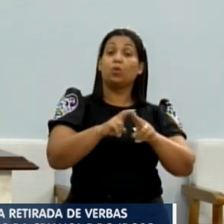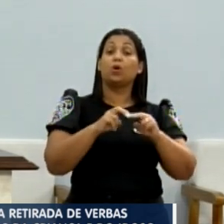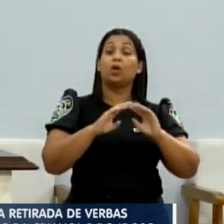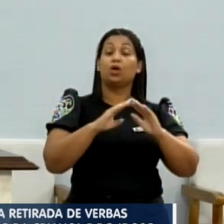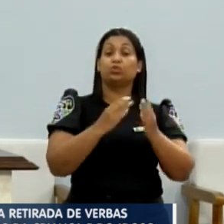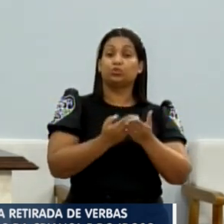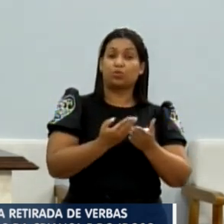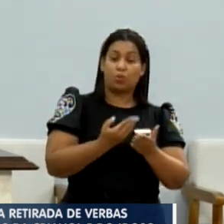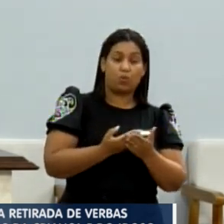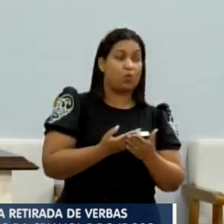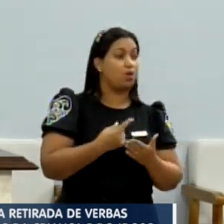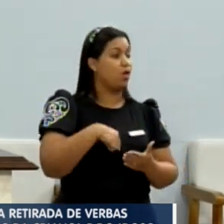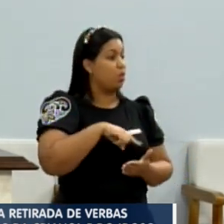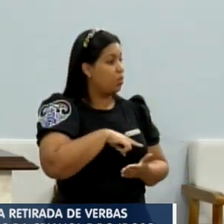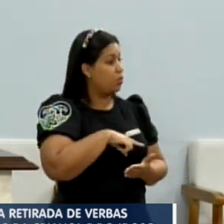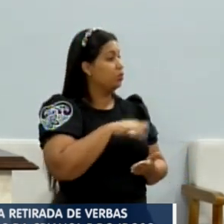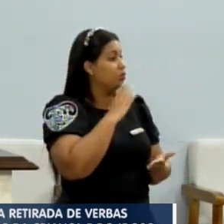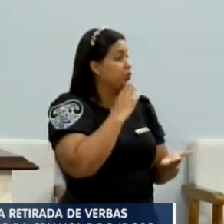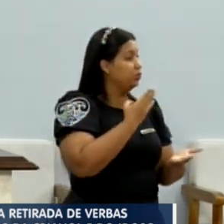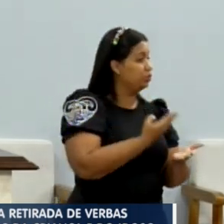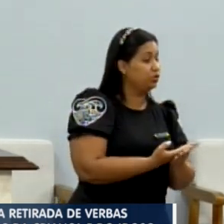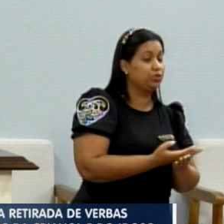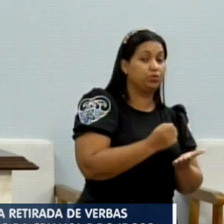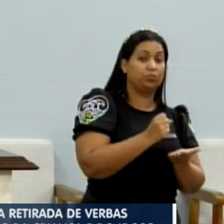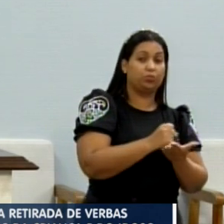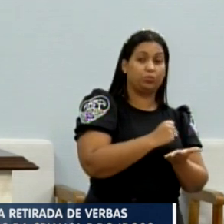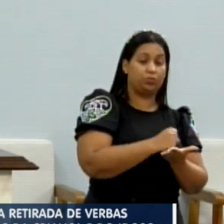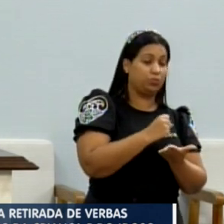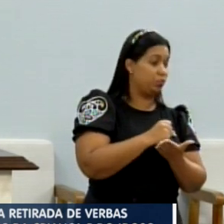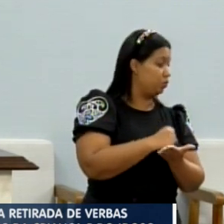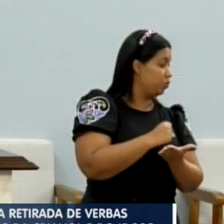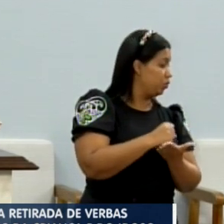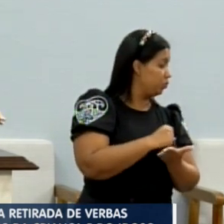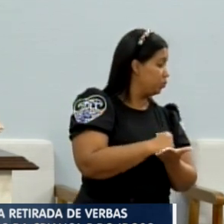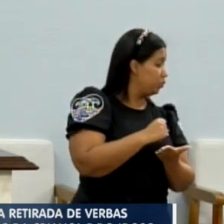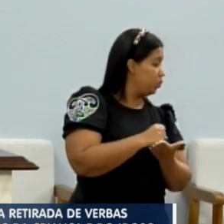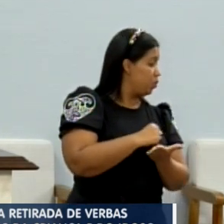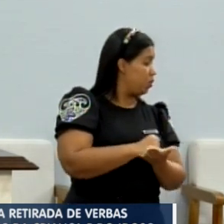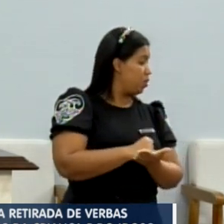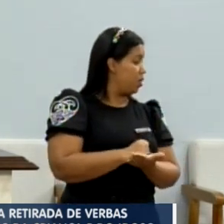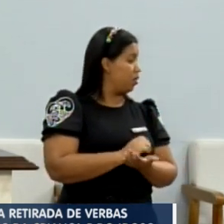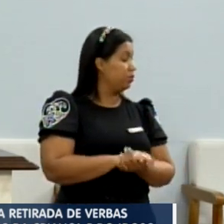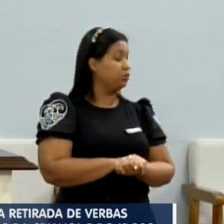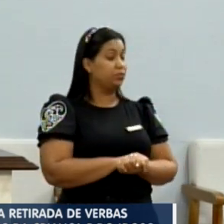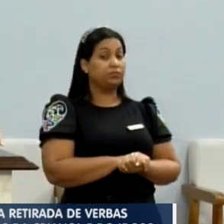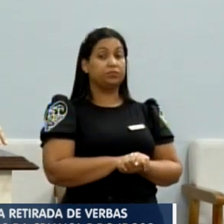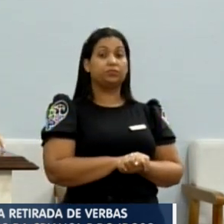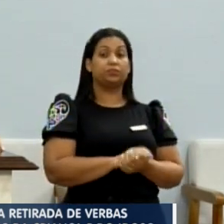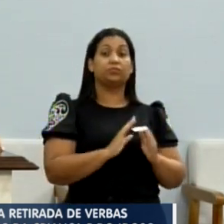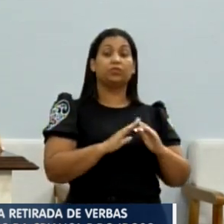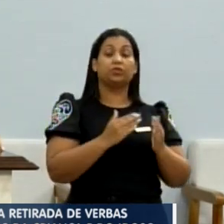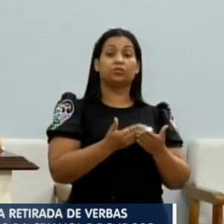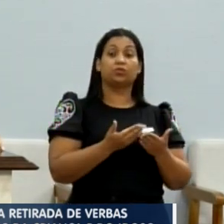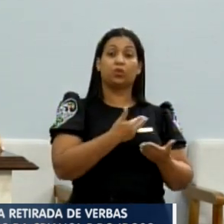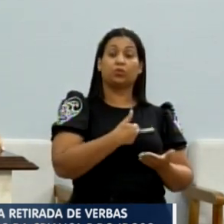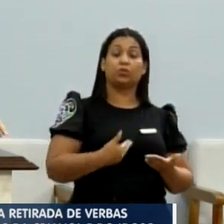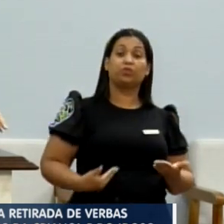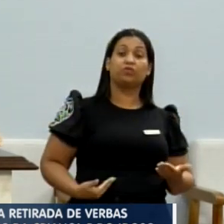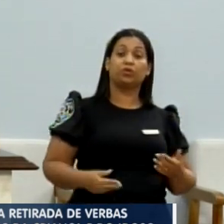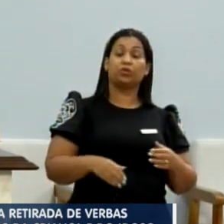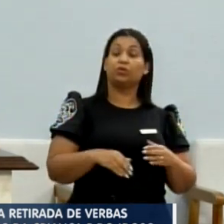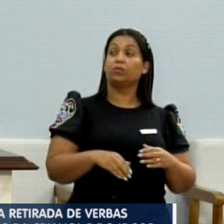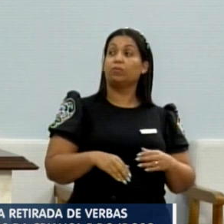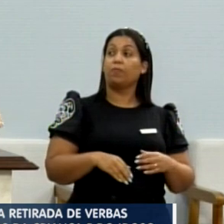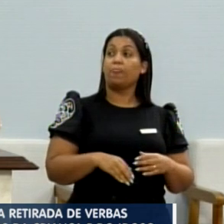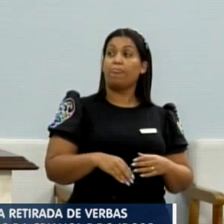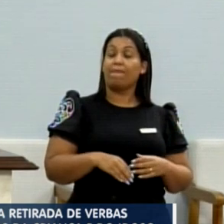temos pedido protocolado naquela área que vocês me mostraram tanto de uma escola pública como de uma